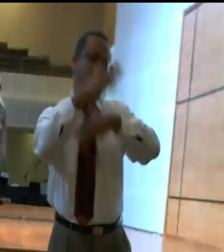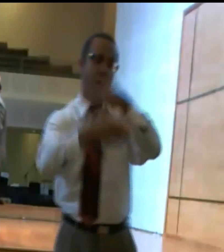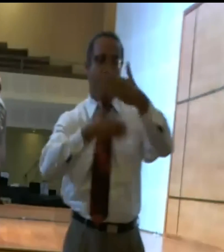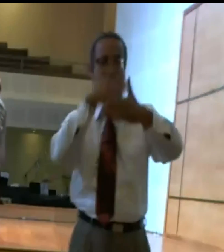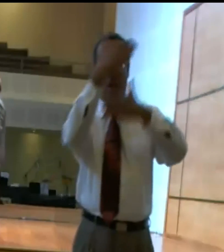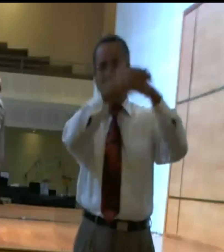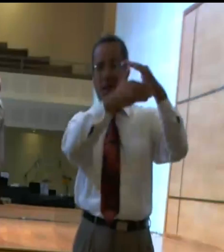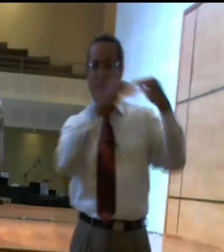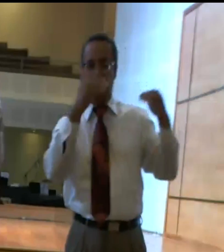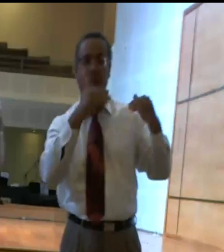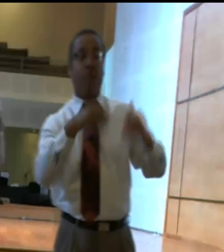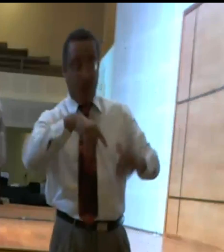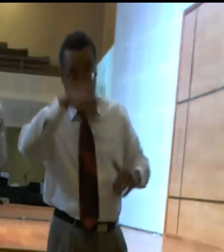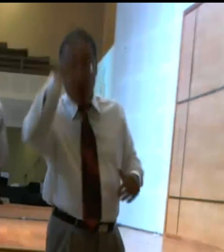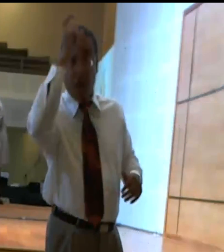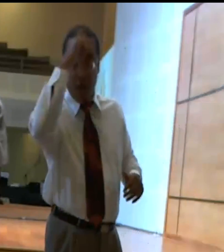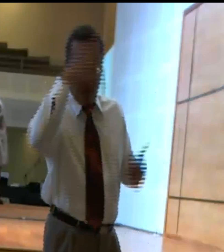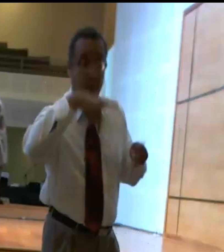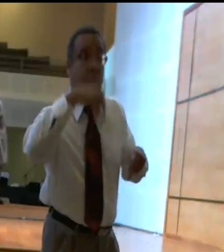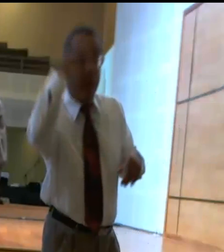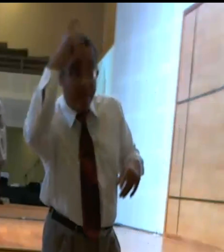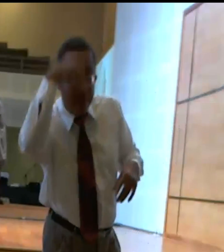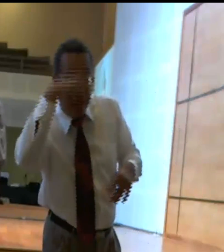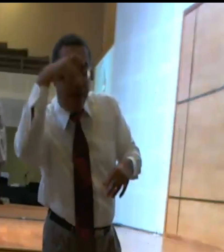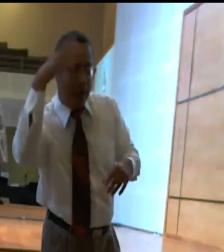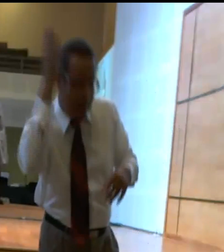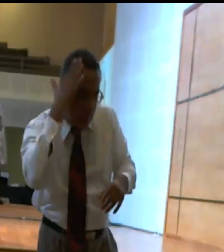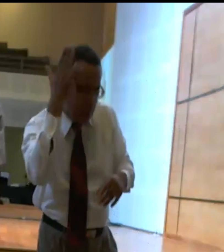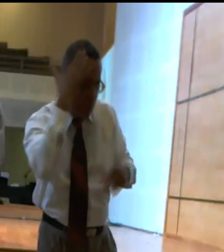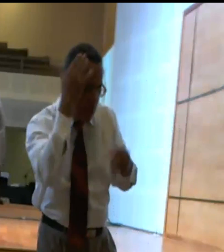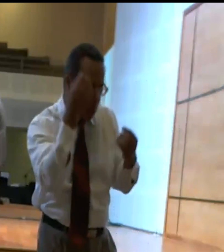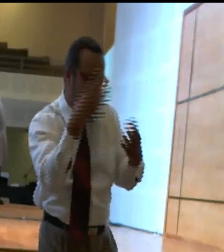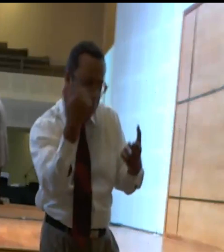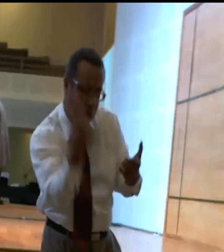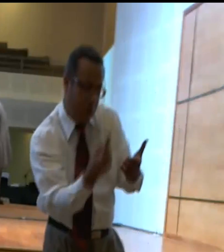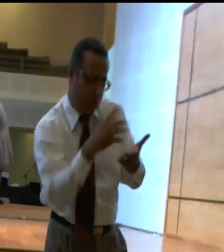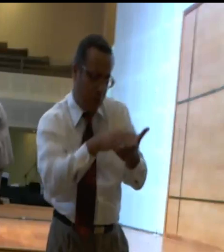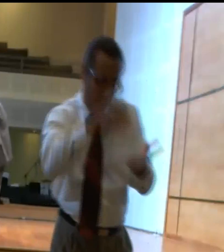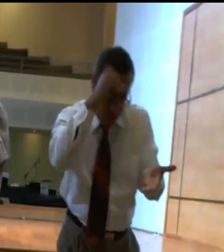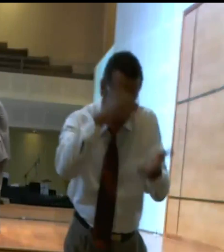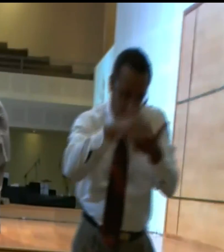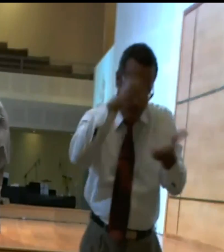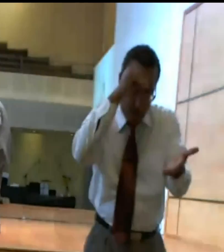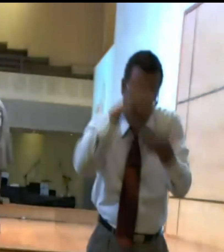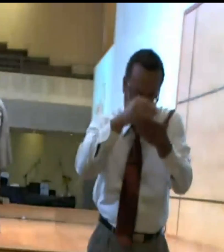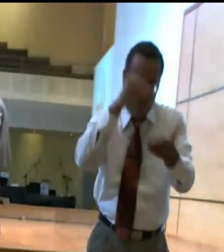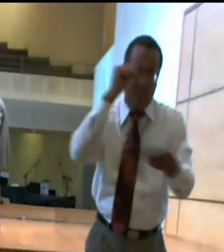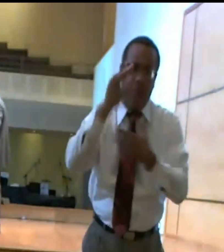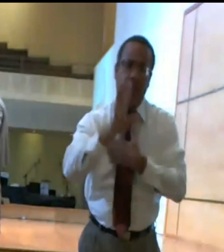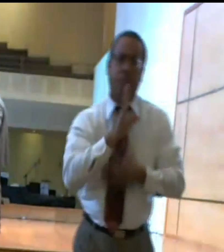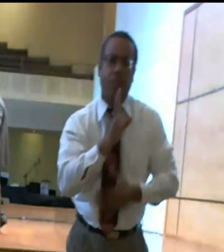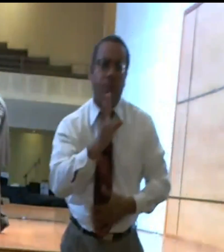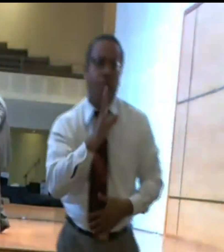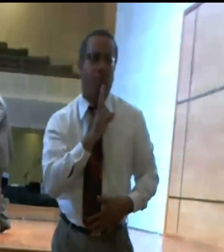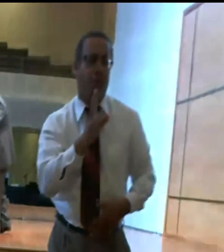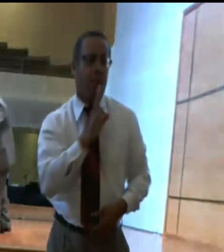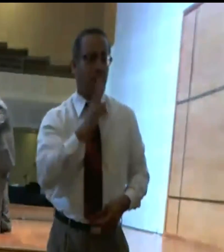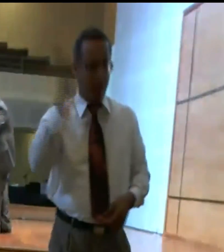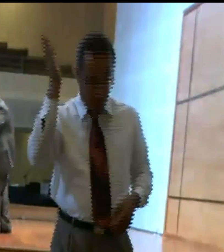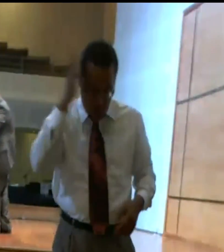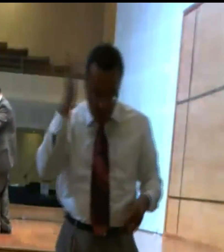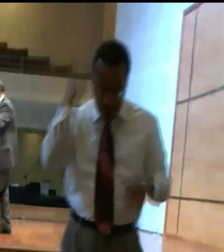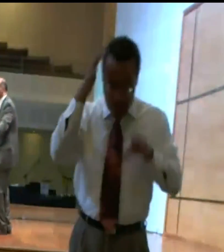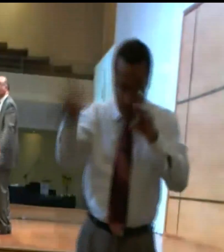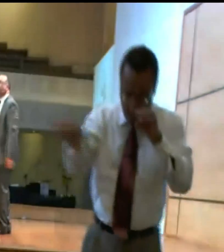la presencia de ese Dios que se revela en la Biblia y que actúa en consecuencia. Él sabe